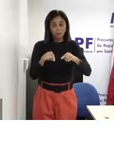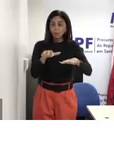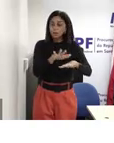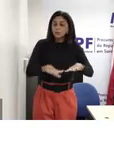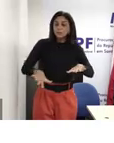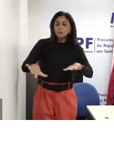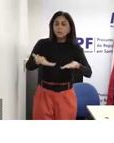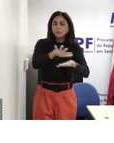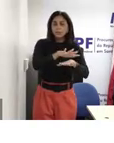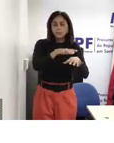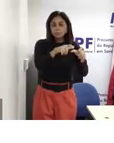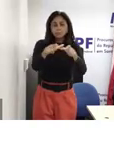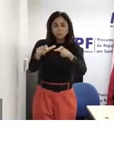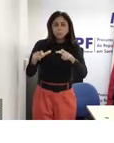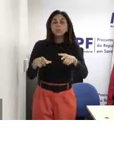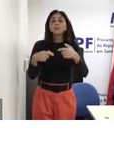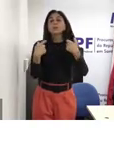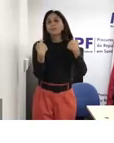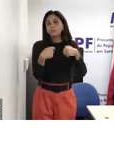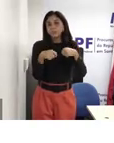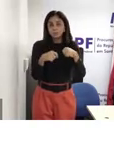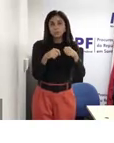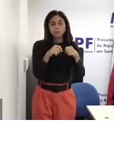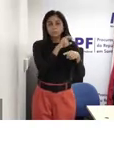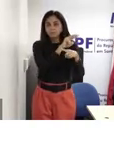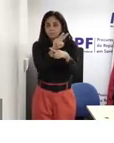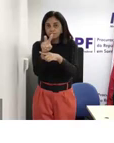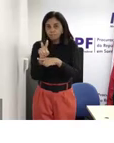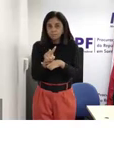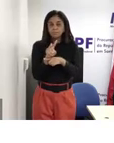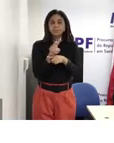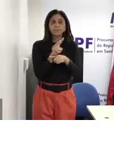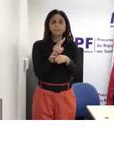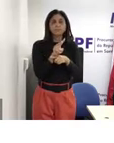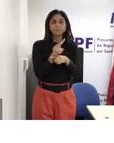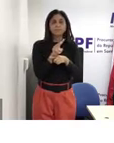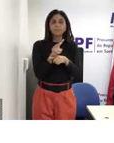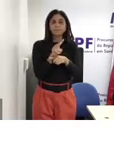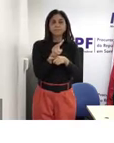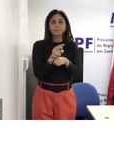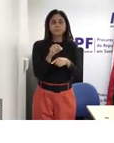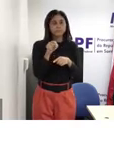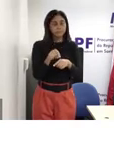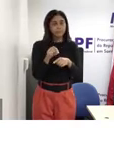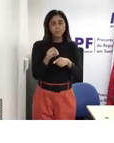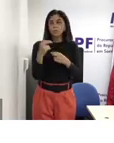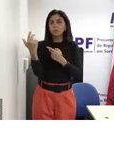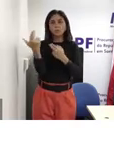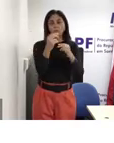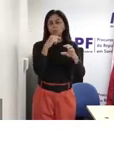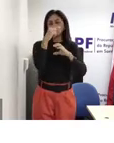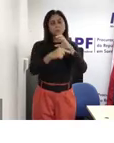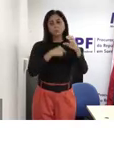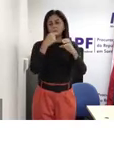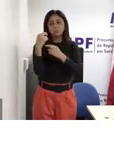proteção nossa região Ela também tem vulnerabilidades os problemas que acontecem no país também acontecem aqui e